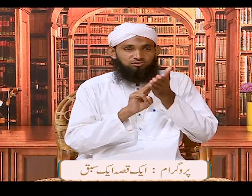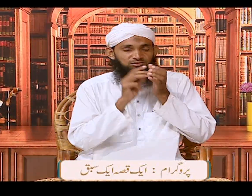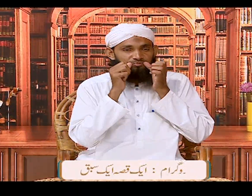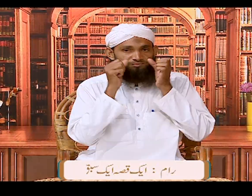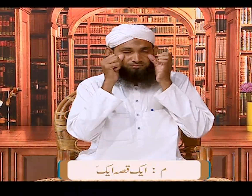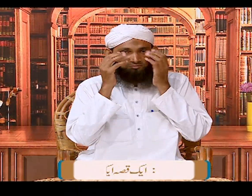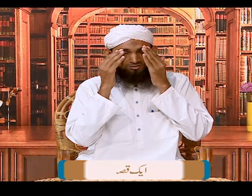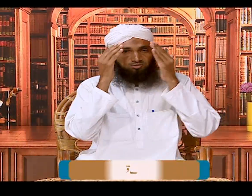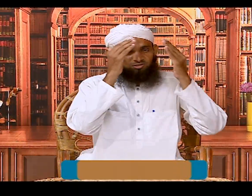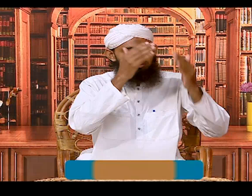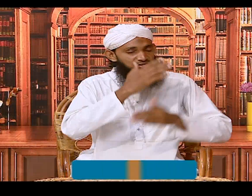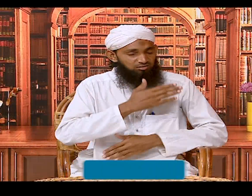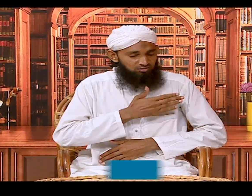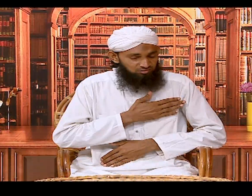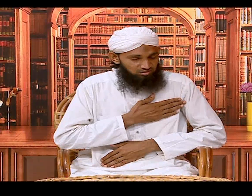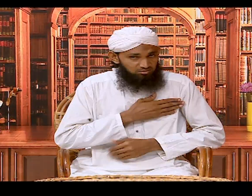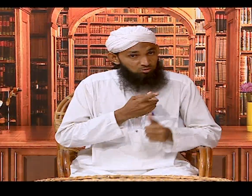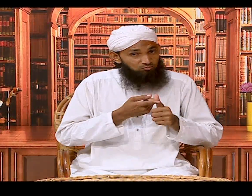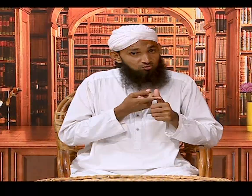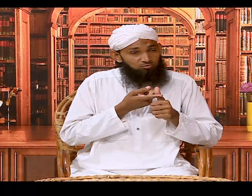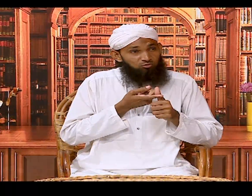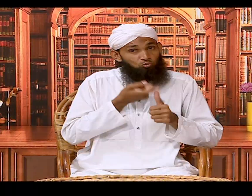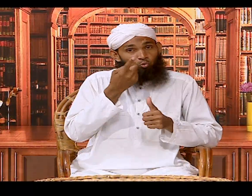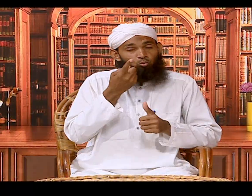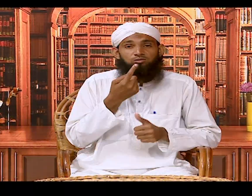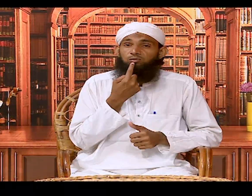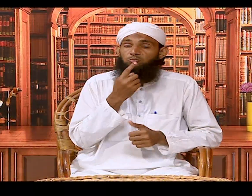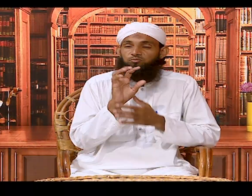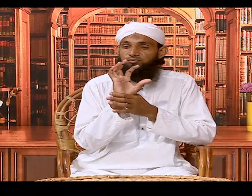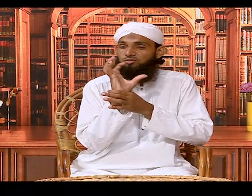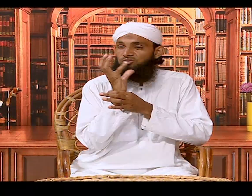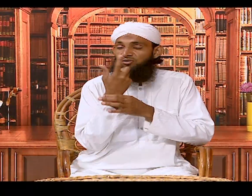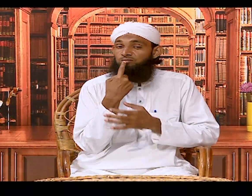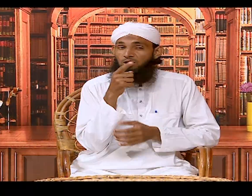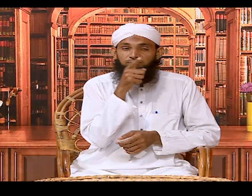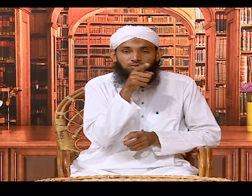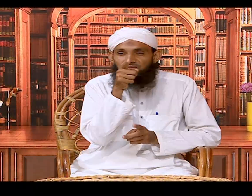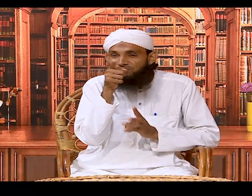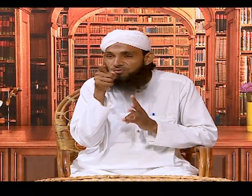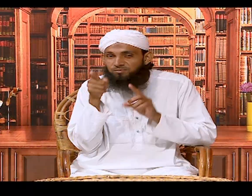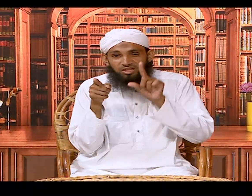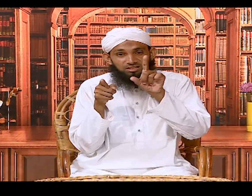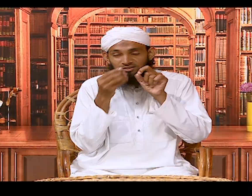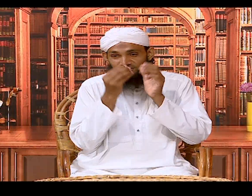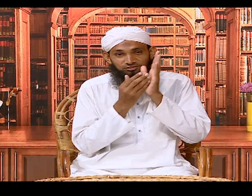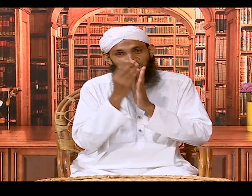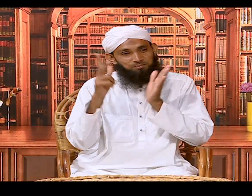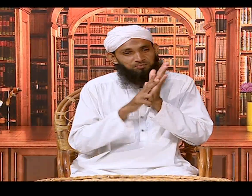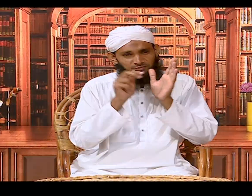اکرم نور مجسم صلی اللہ علیہ وآلہ وصحبہ وسلم نے دنیا ہی میں خصوصیت کے ساتھ جنت کی بشارت دی، ان